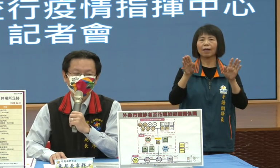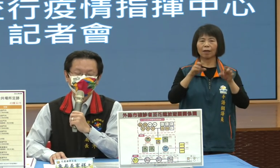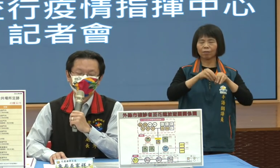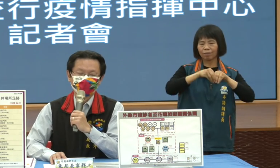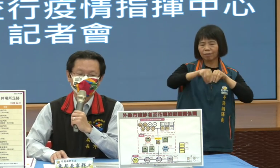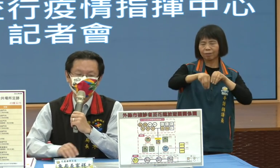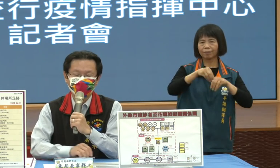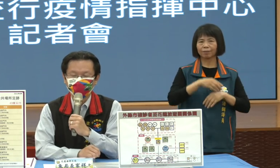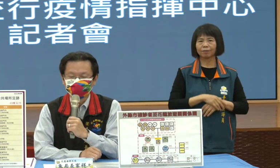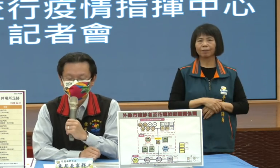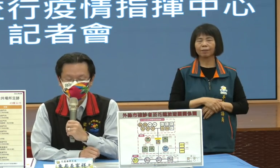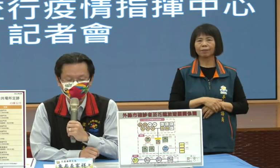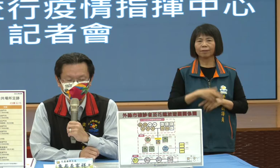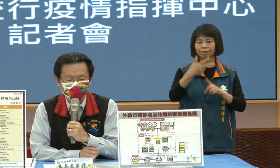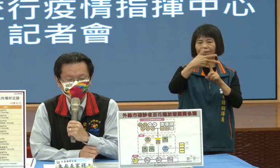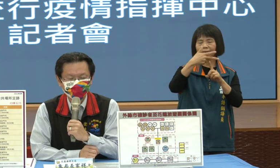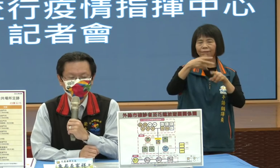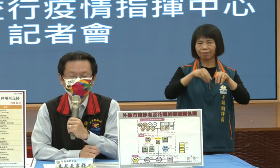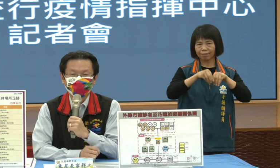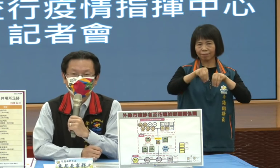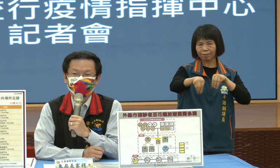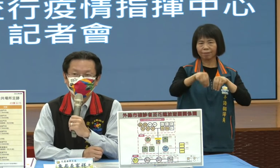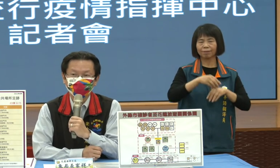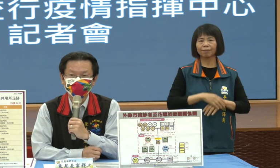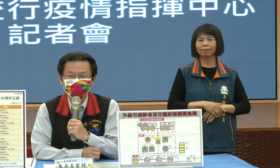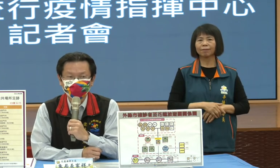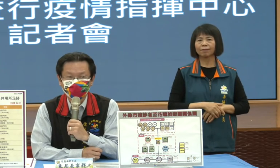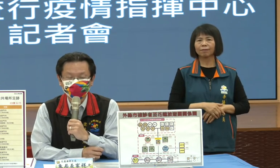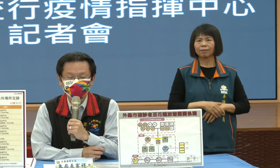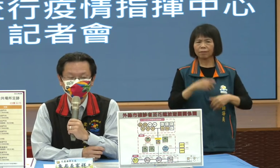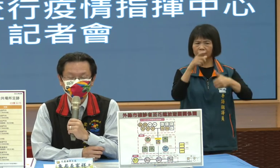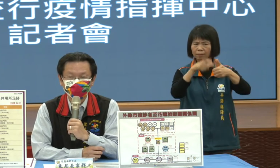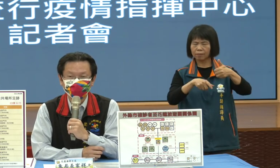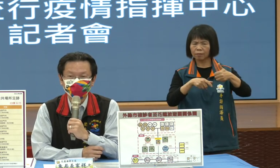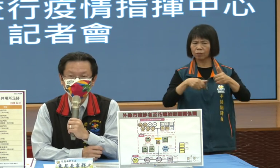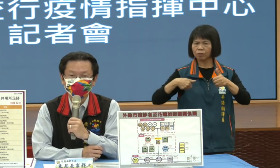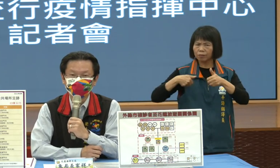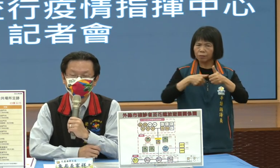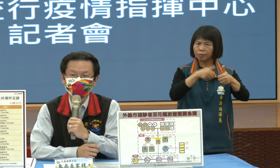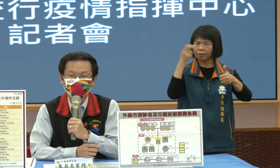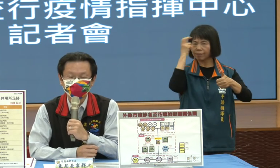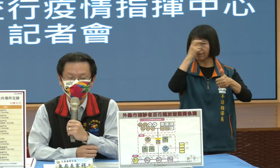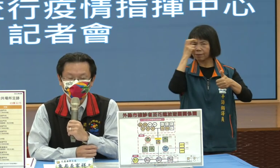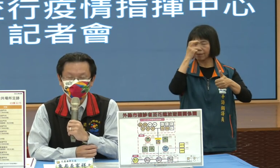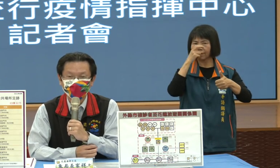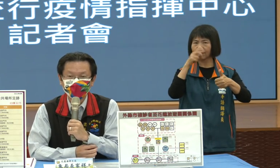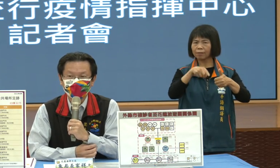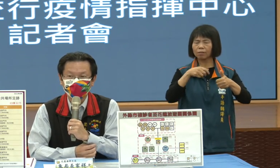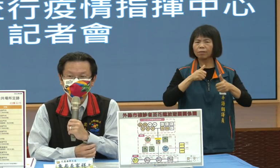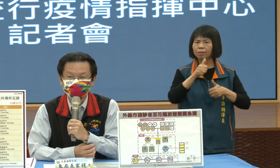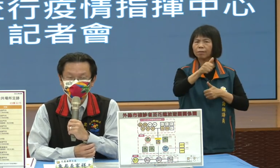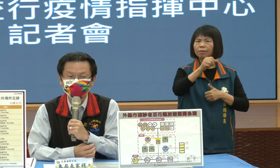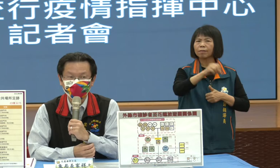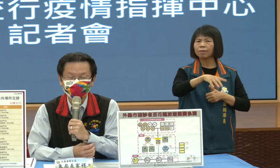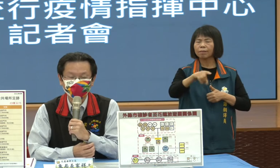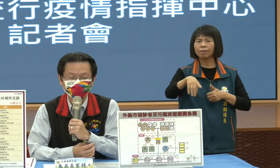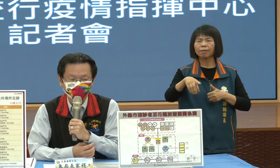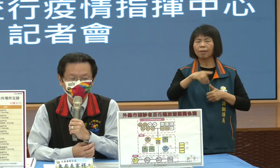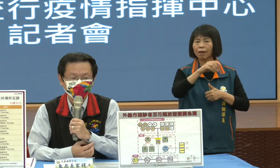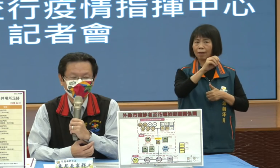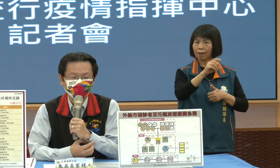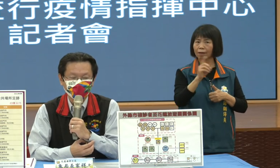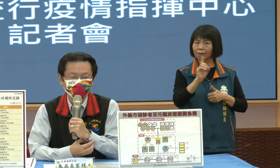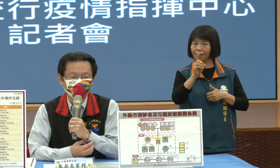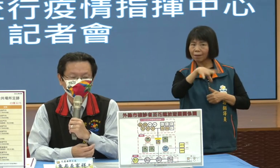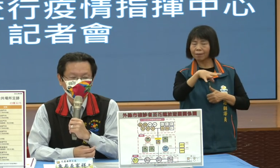市所以这个个案呢，在我们追溯他的足迹以及他的重叠的时间上班的